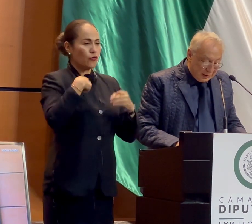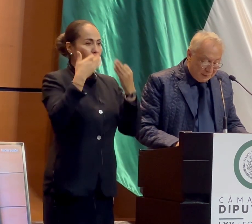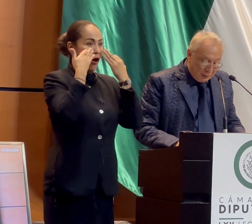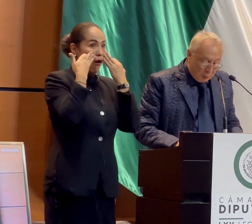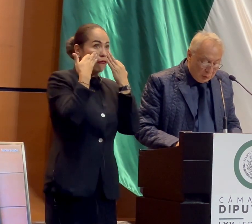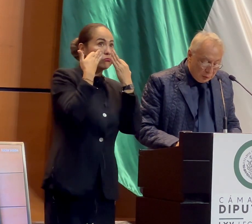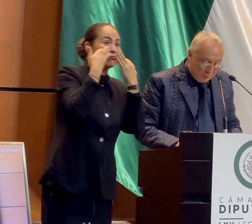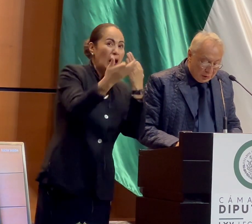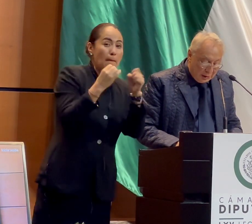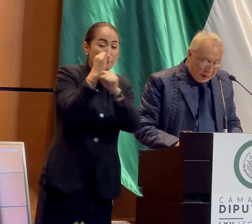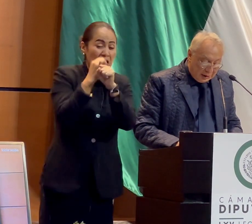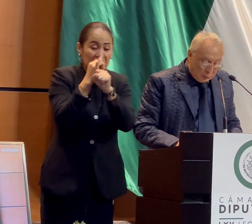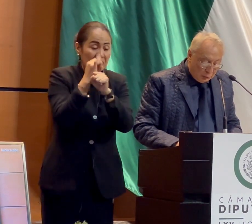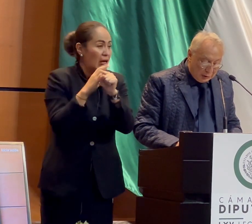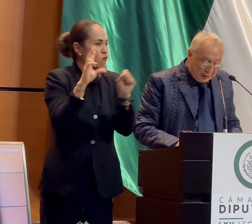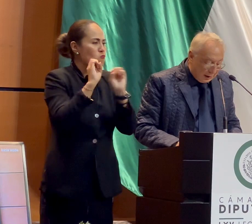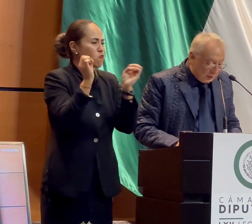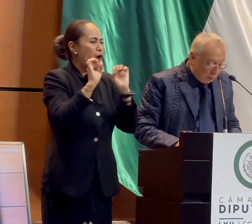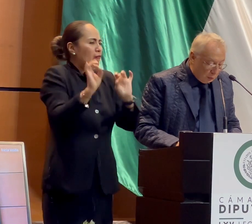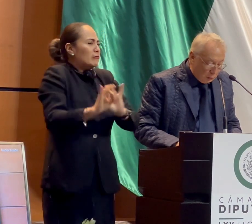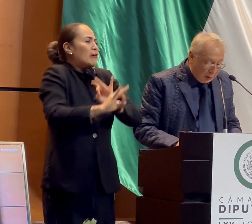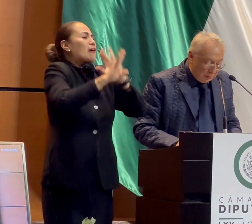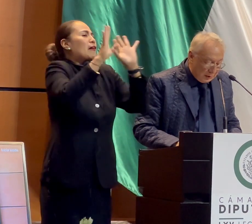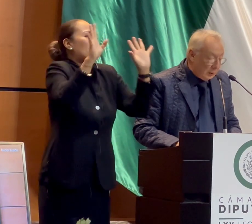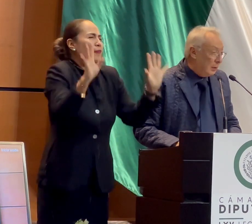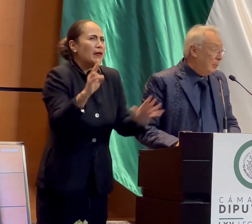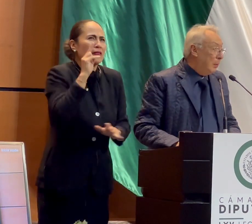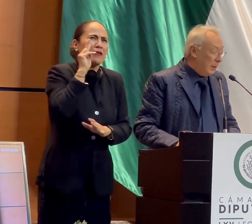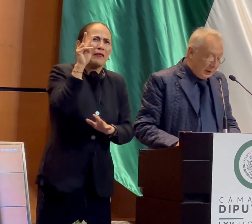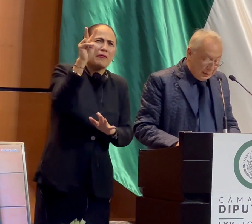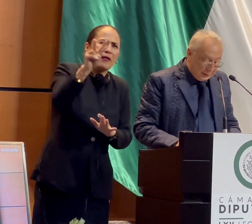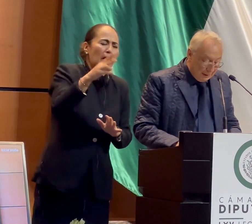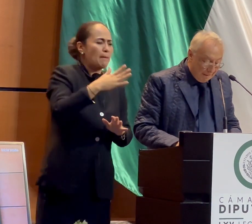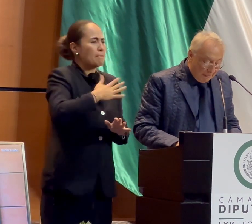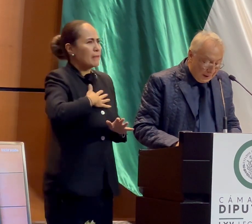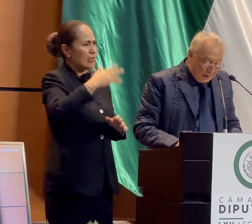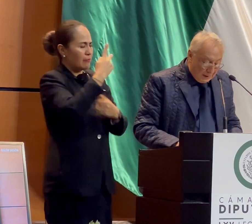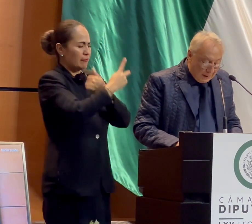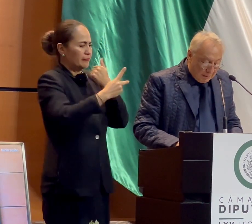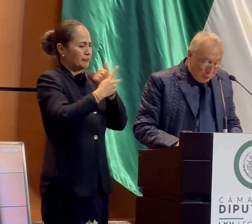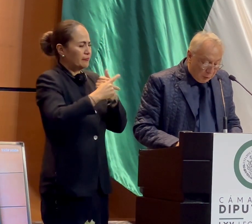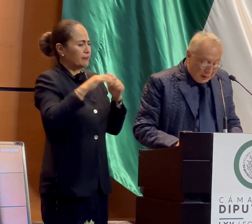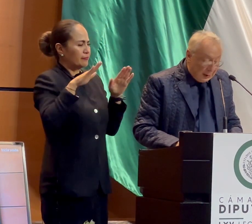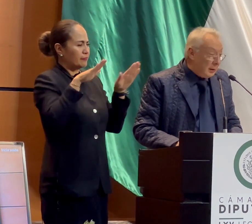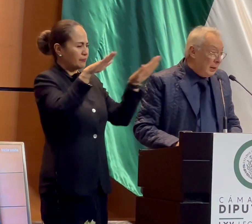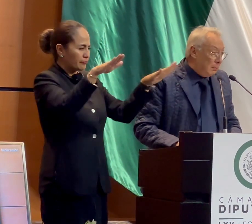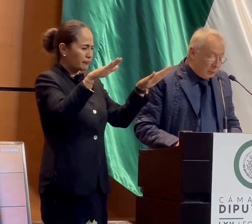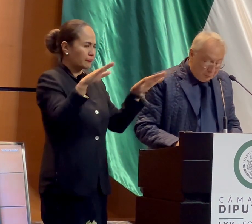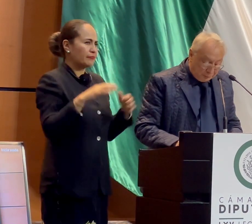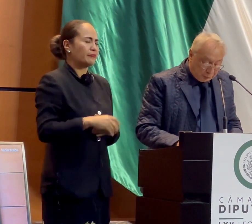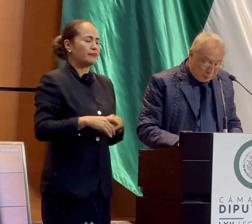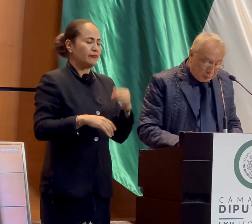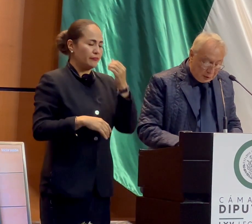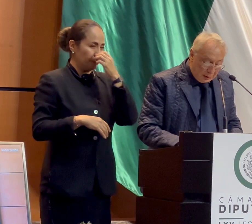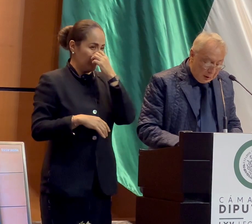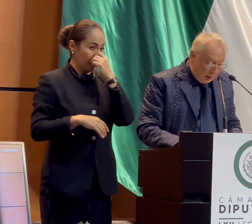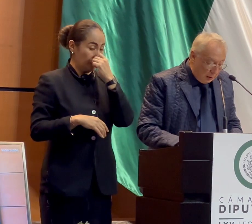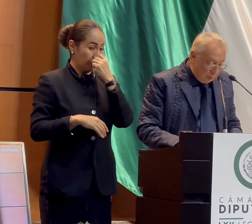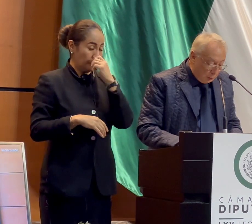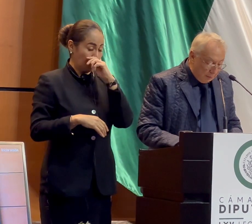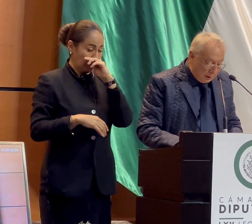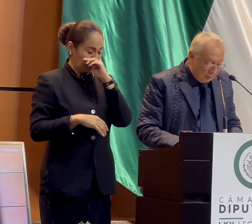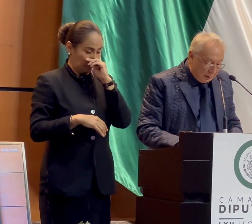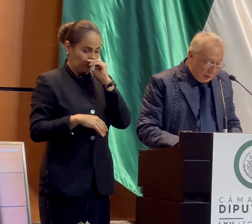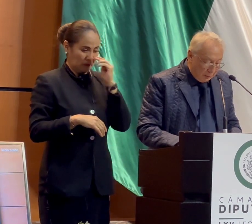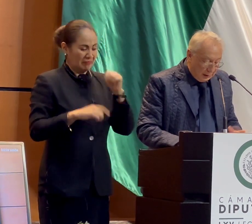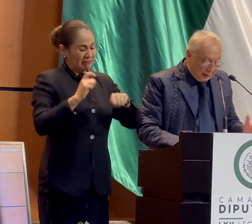de este fenómeno y su interacción con la aviación en mi país. Por obviedad del tiempo,